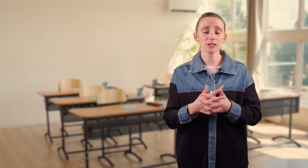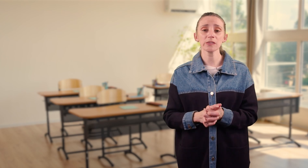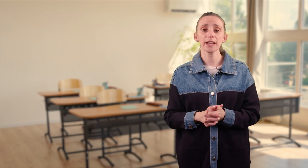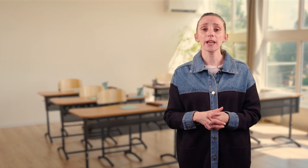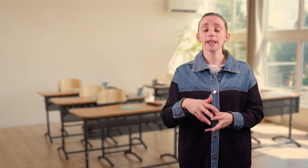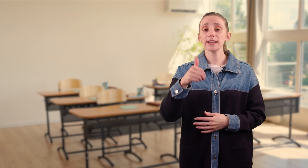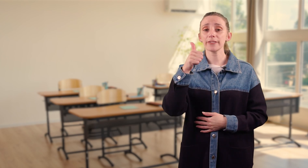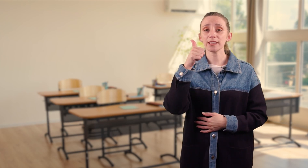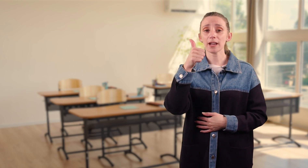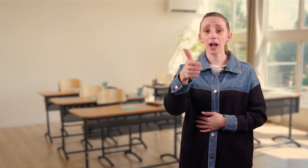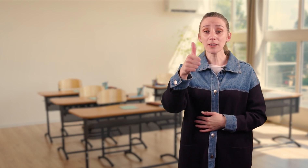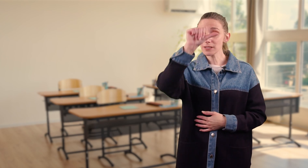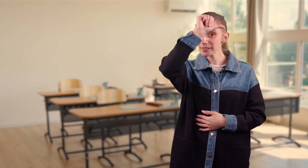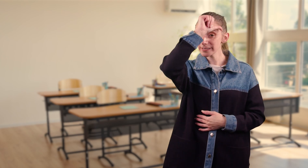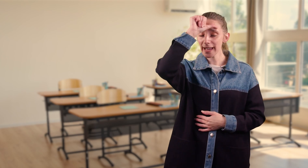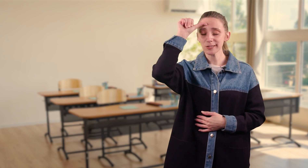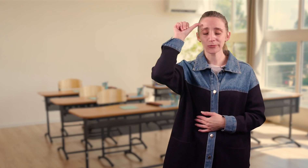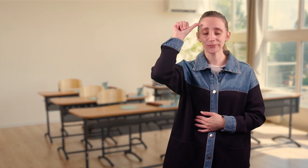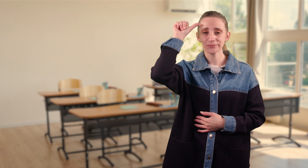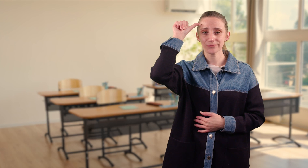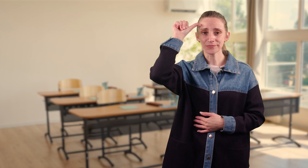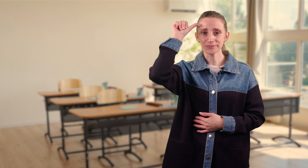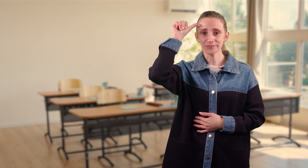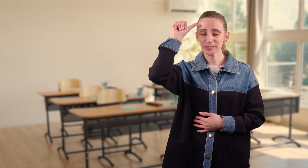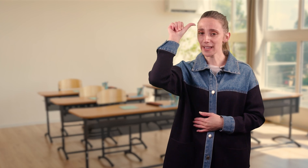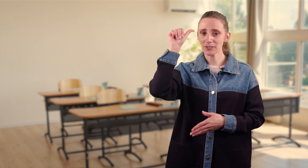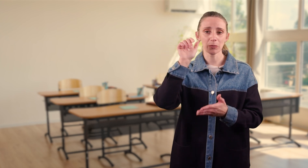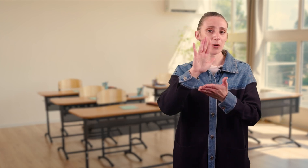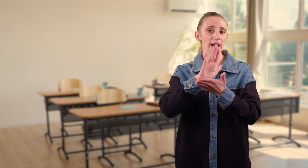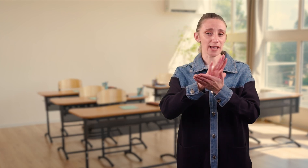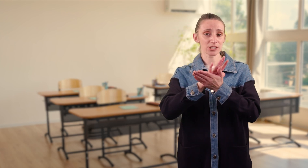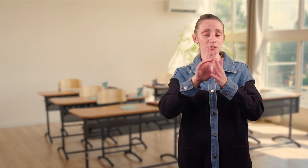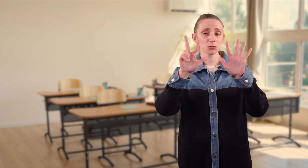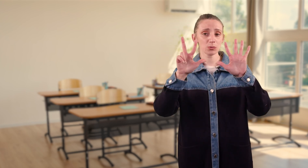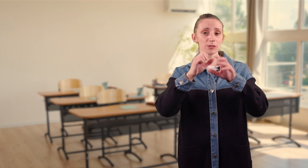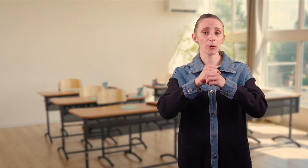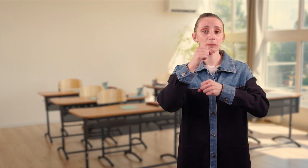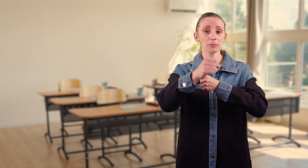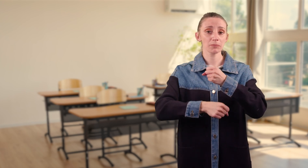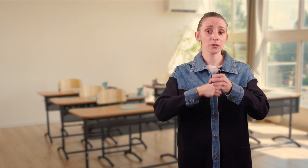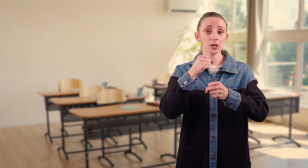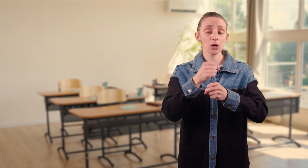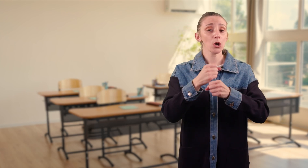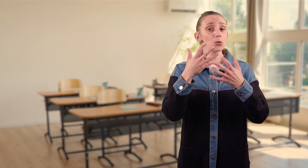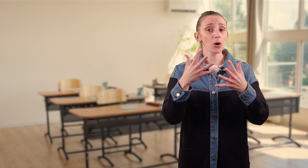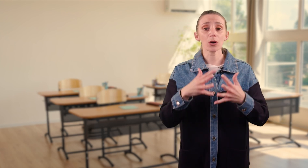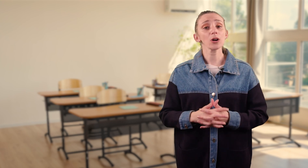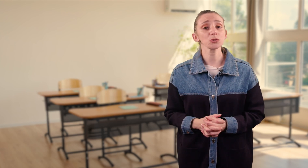personne, qu'il avait un garçon directement âgé de 8 ans. Ou encore, j'aurais